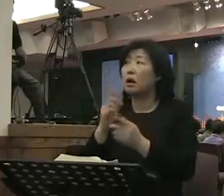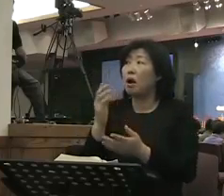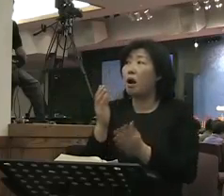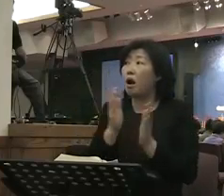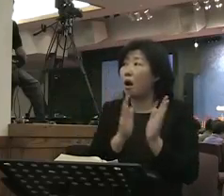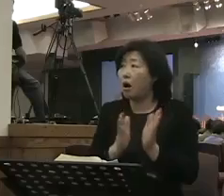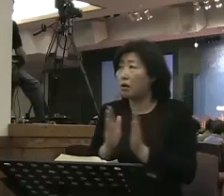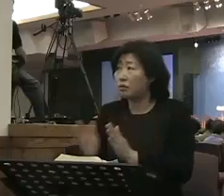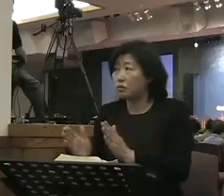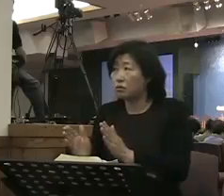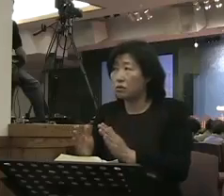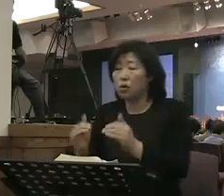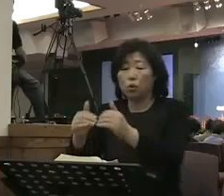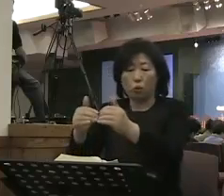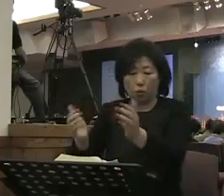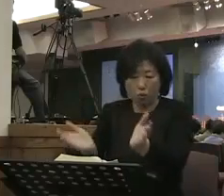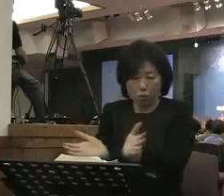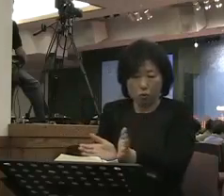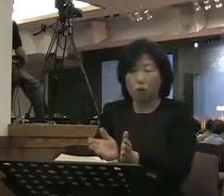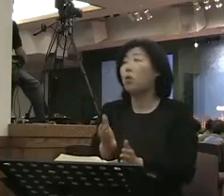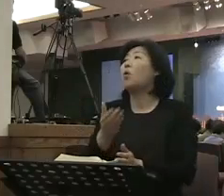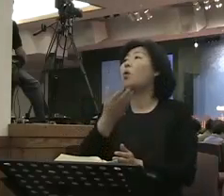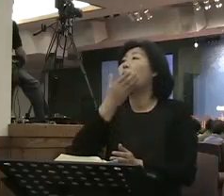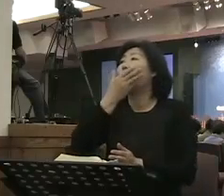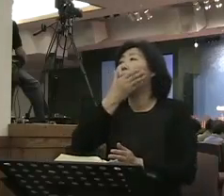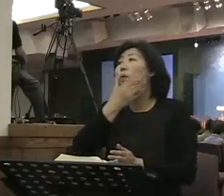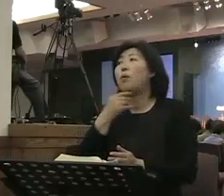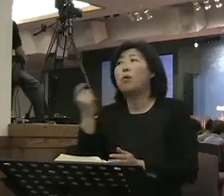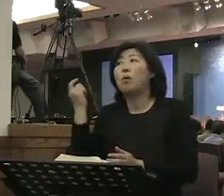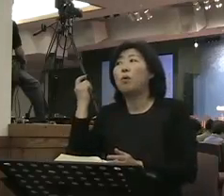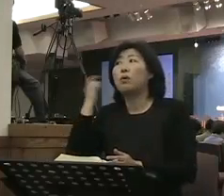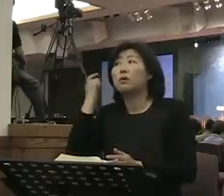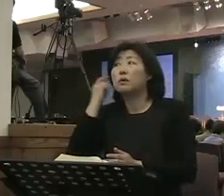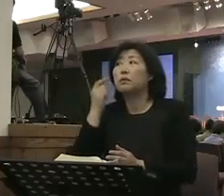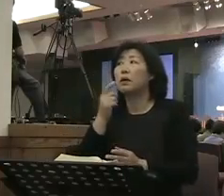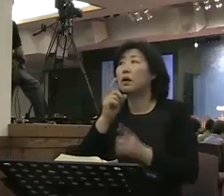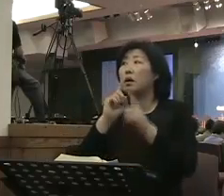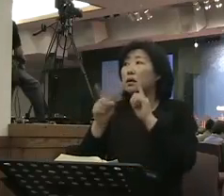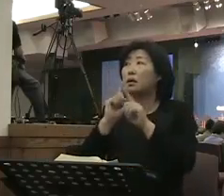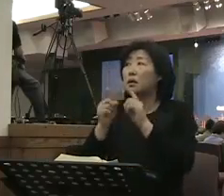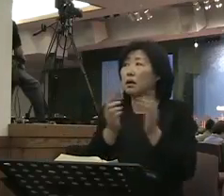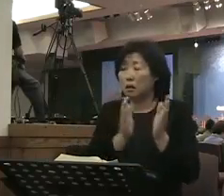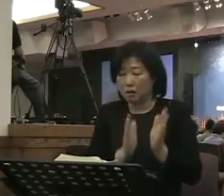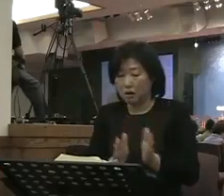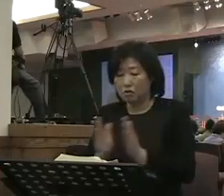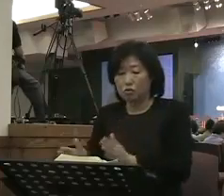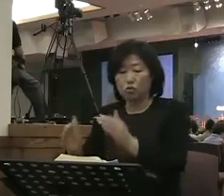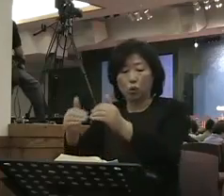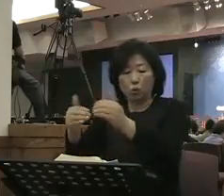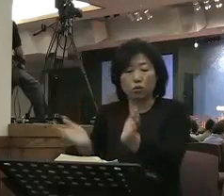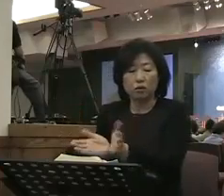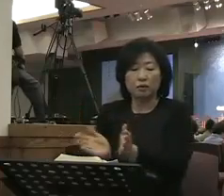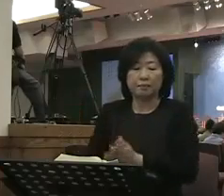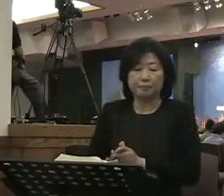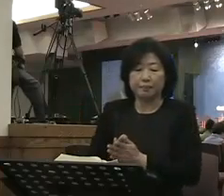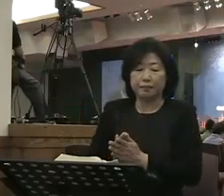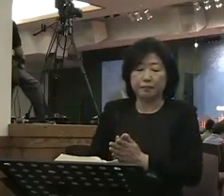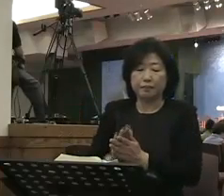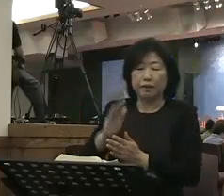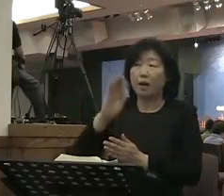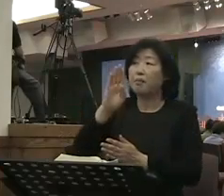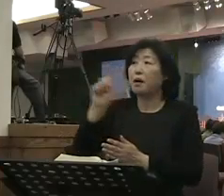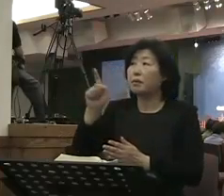복음의 언어를 갖춘 공동체가 되어야 합니다. 바벨탑 사건의 비극은